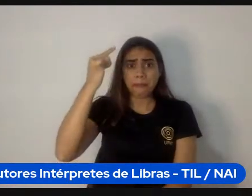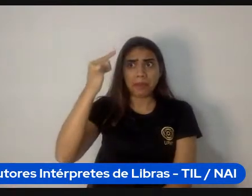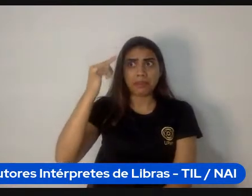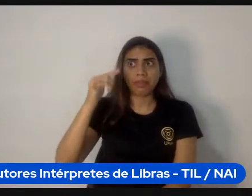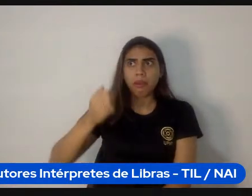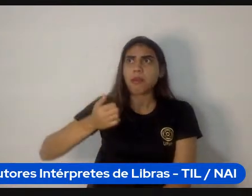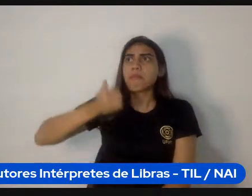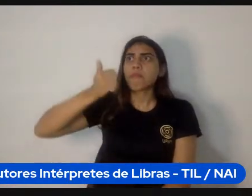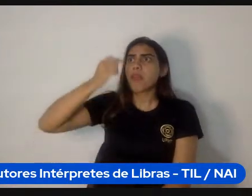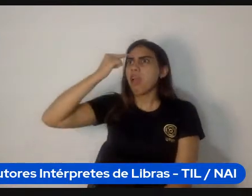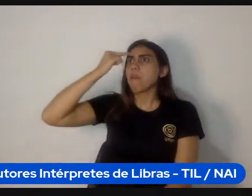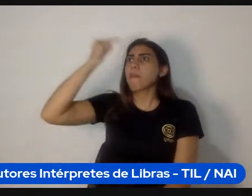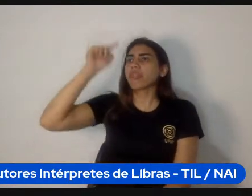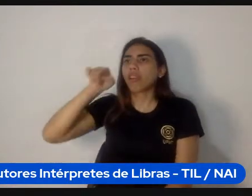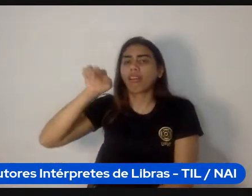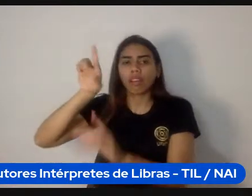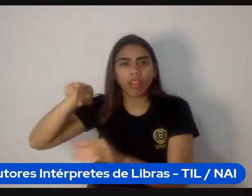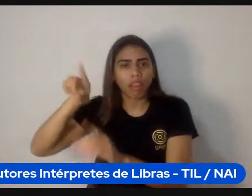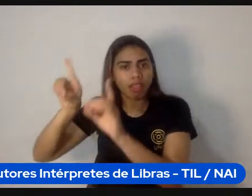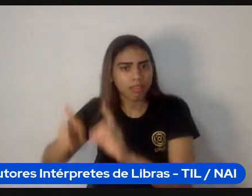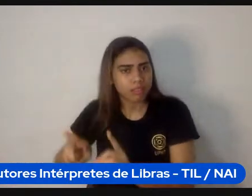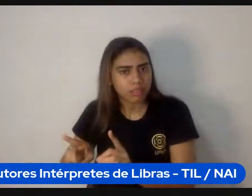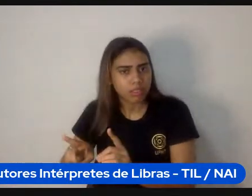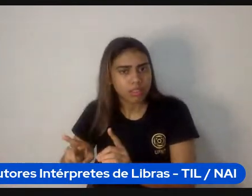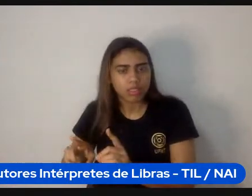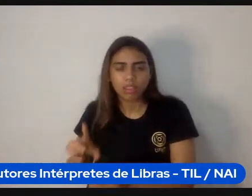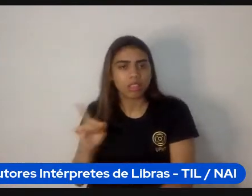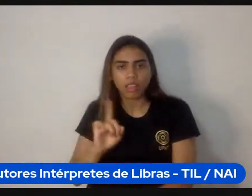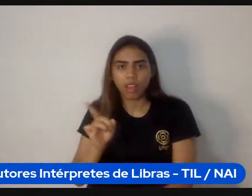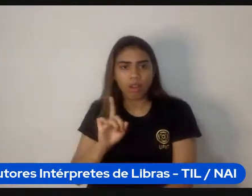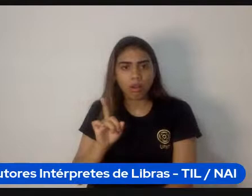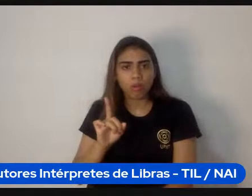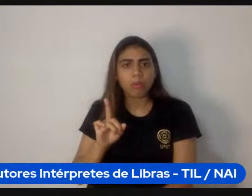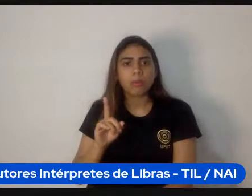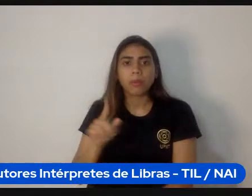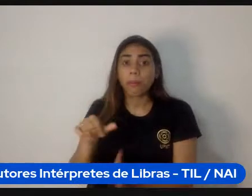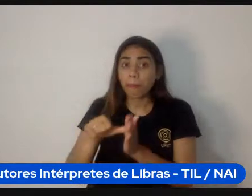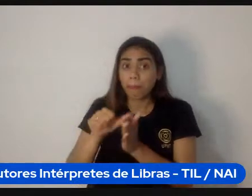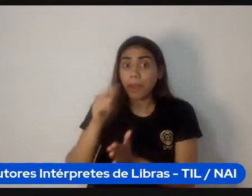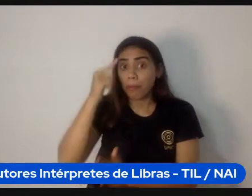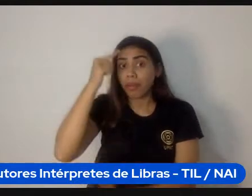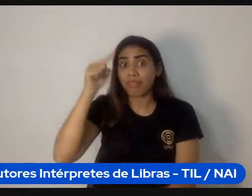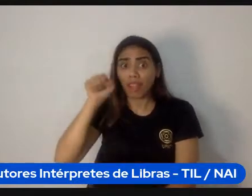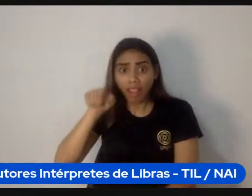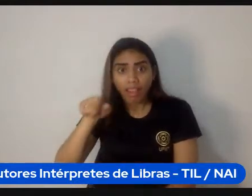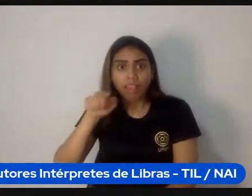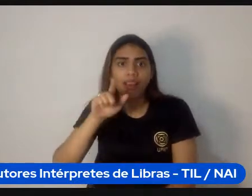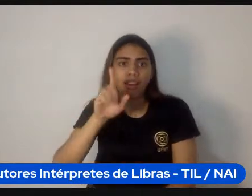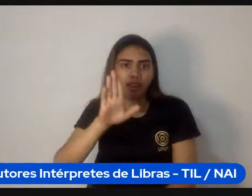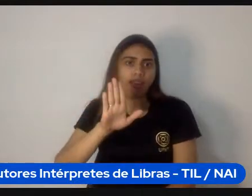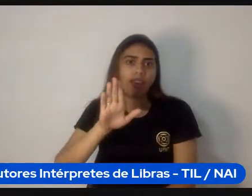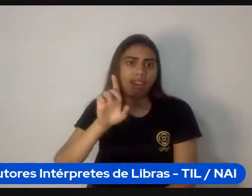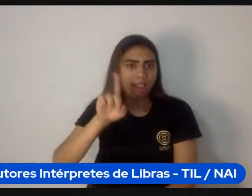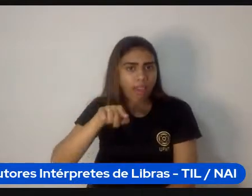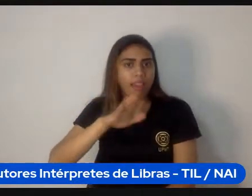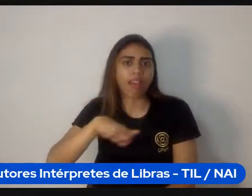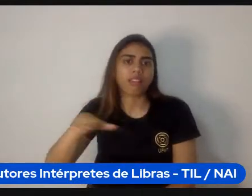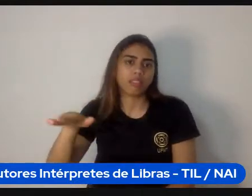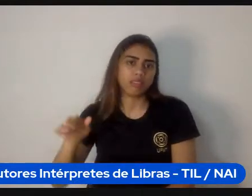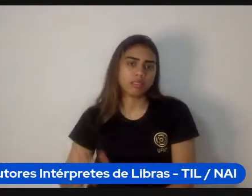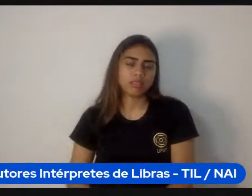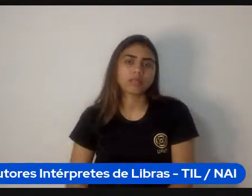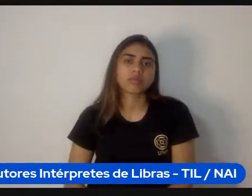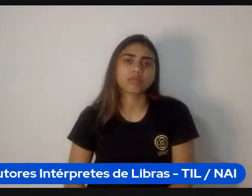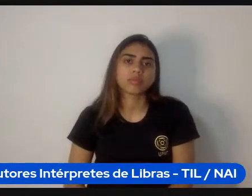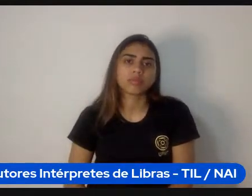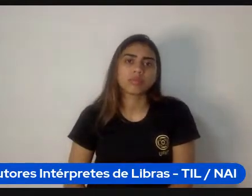Antes da criança que vai entrar na escola. E uma outra questão que me chama a atenção, porque eu acho que é uma discussão muito importante, é o